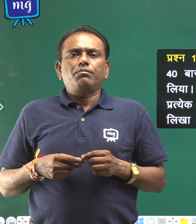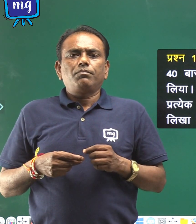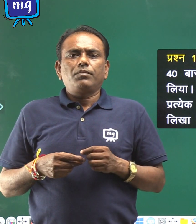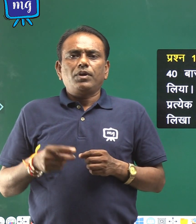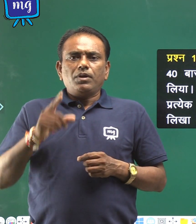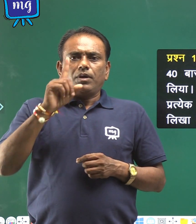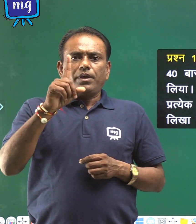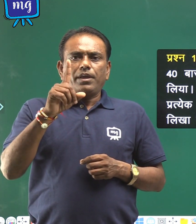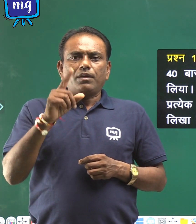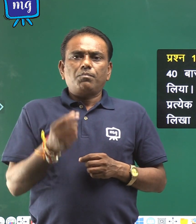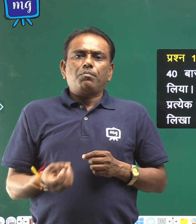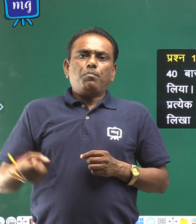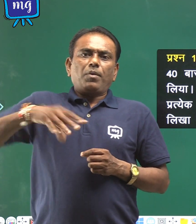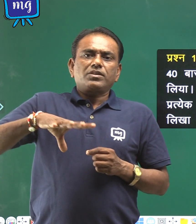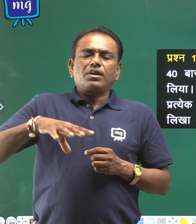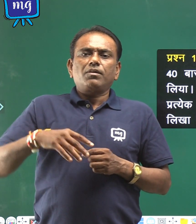एक पासा